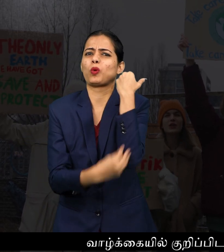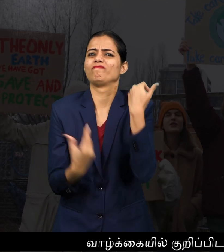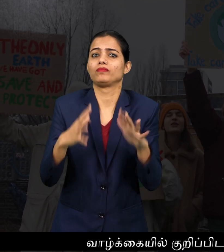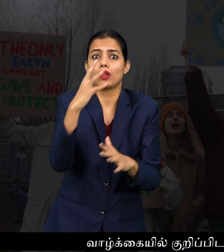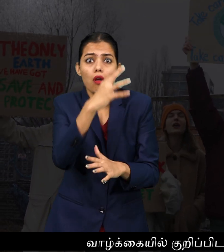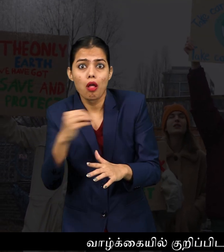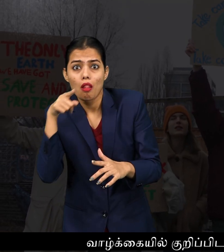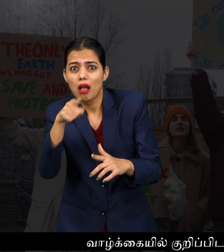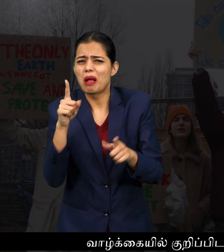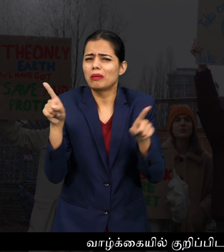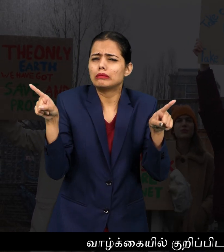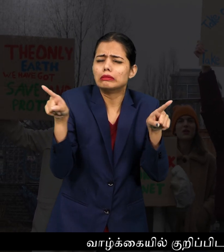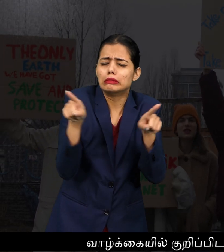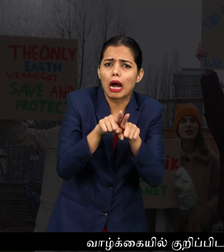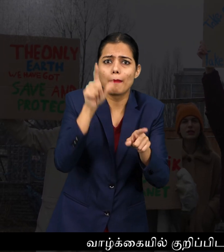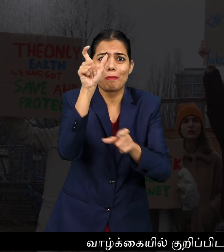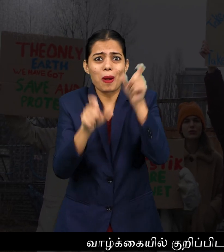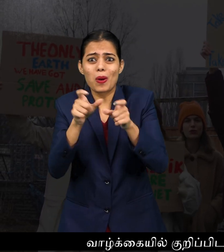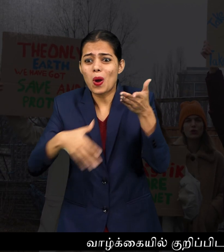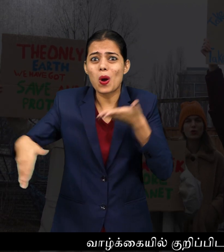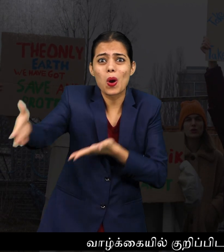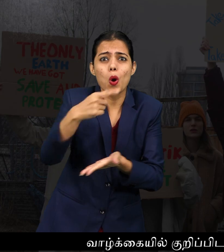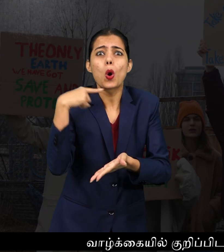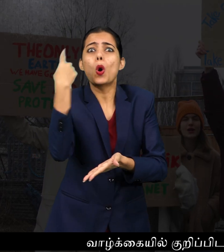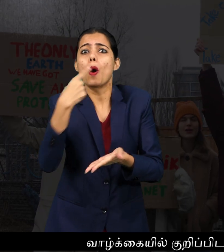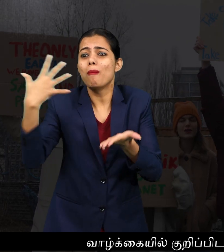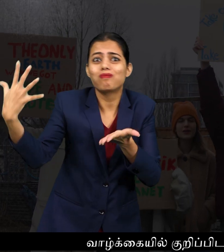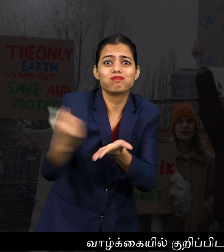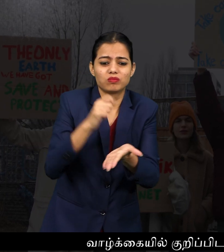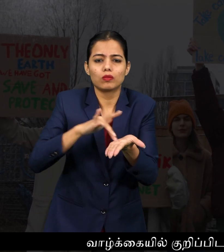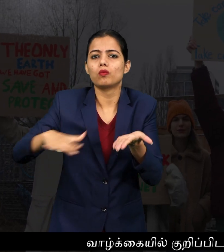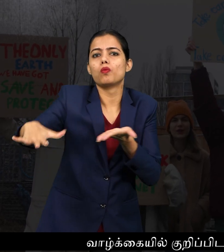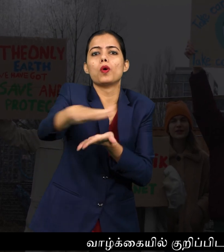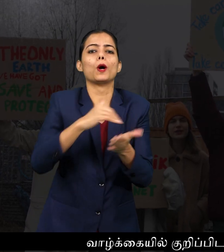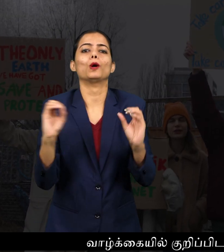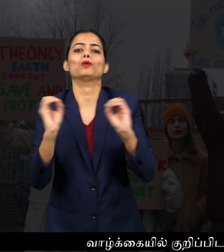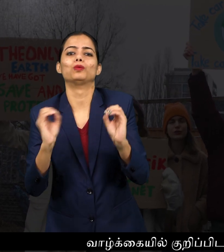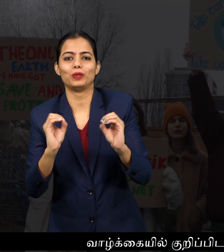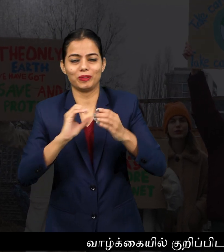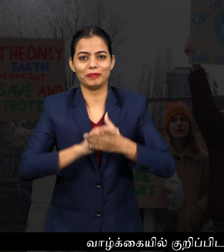பிற்படுத்தப்பட்டவர்களின் வாழ்க்கையில் குறிப்பிடத்தக்க தாக்கத்தை ஏற்படுத்தியுள்ளன.